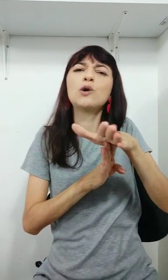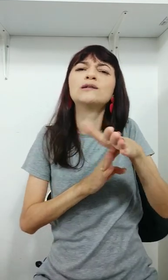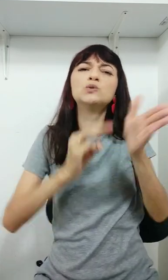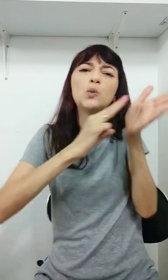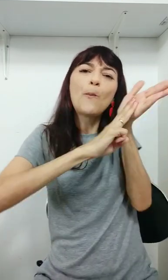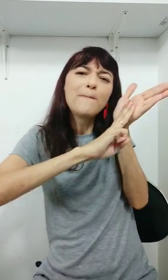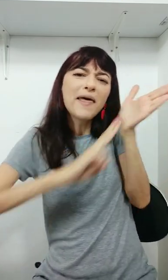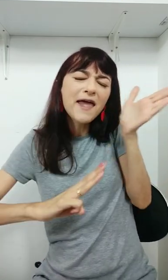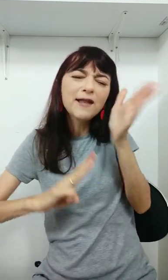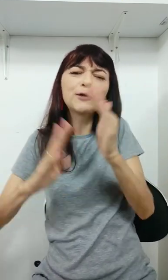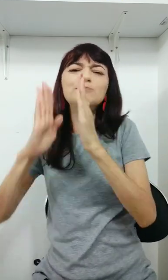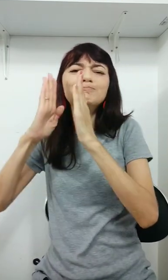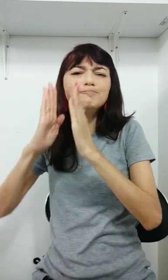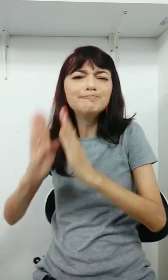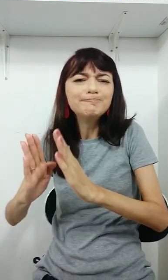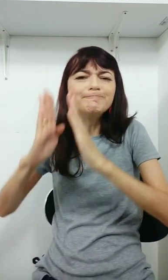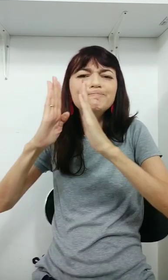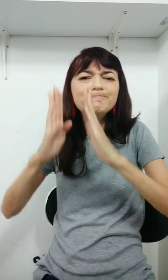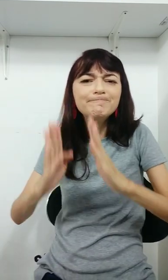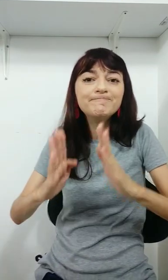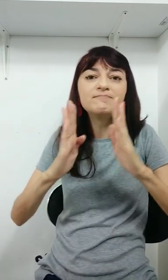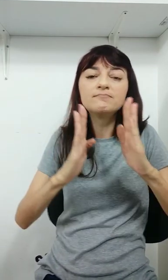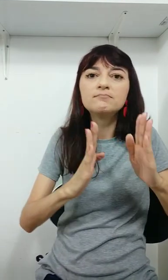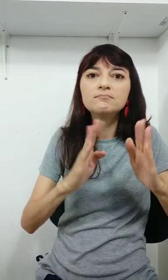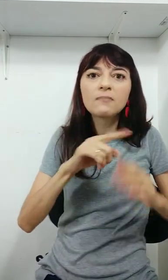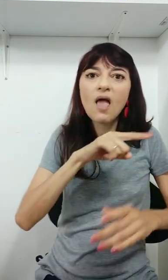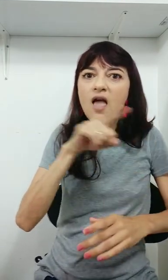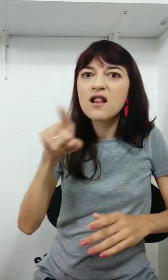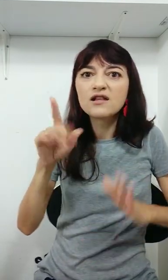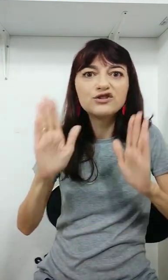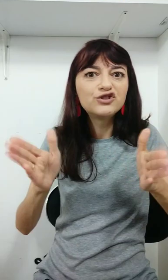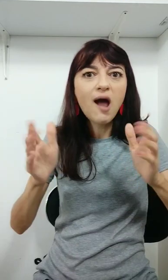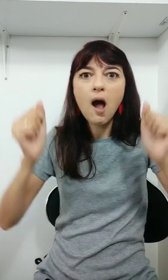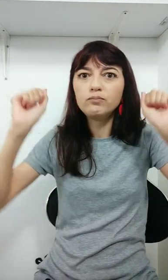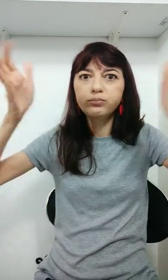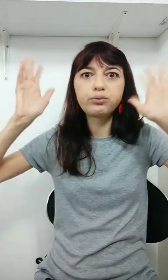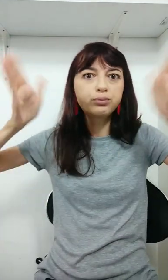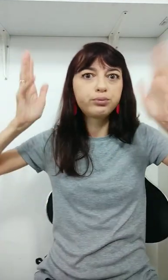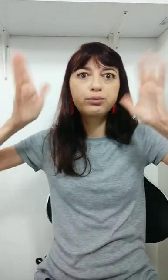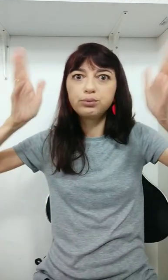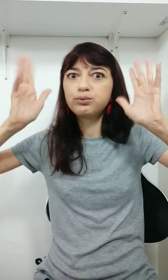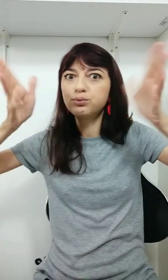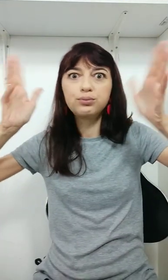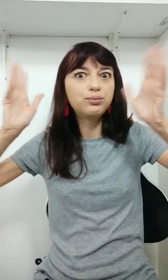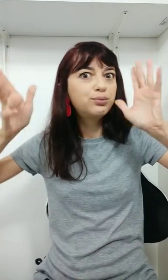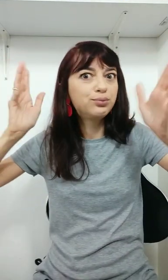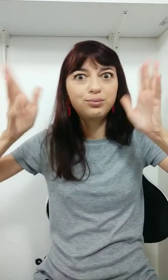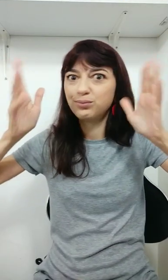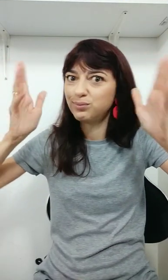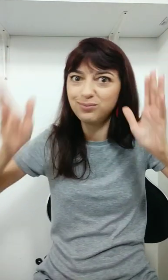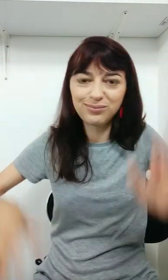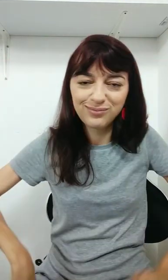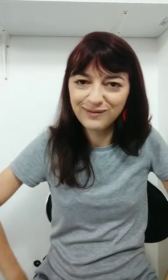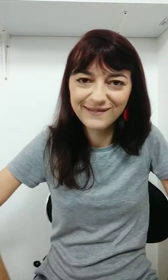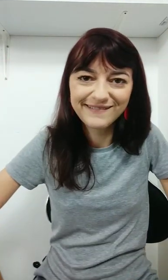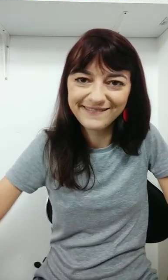ali, orientações, sempre que ela mandava uma dúvida, nós respondíamos lá através do nosso suporte, né, e ela hoje já sinaliza,